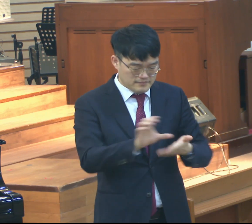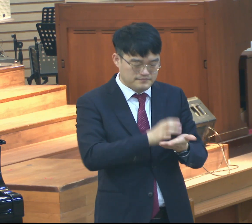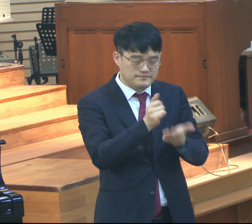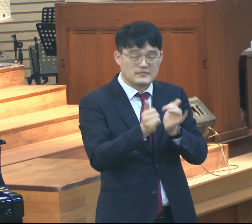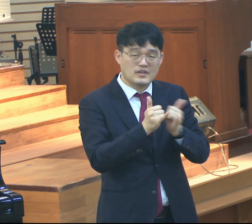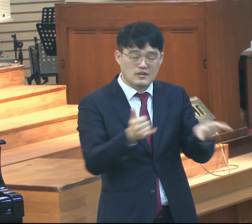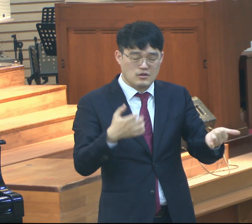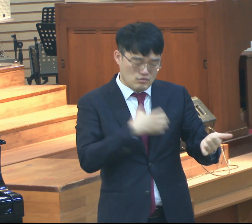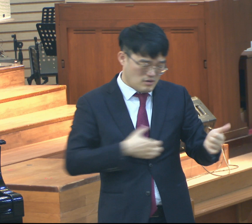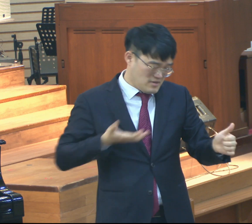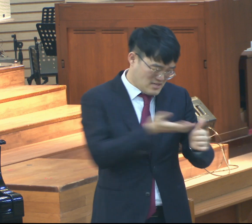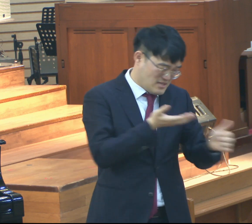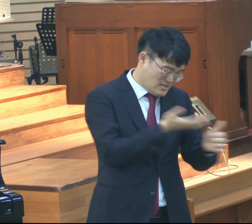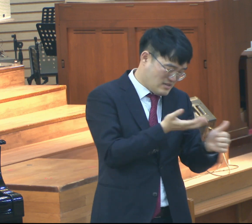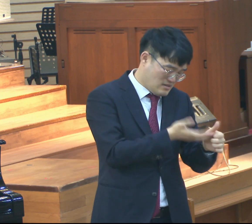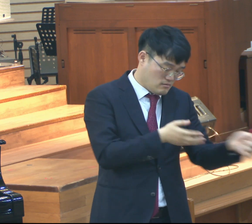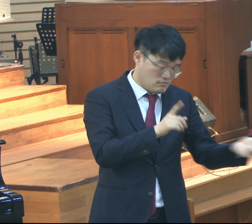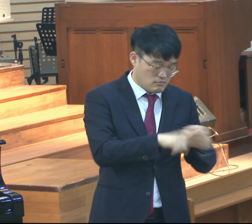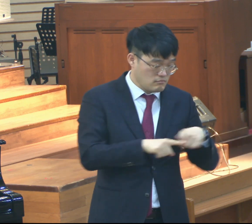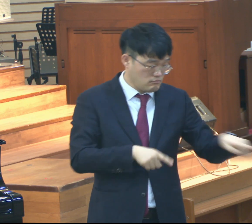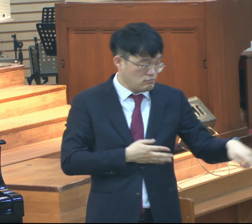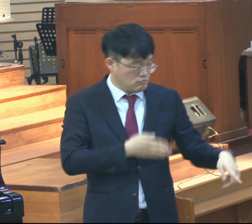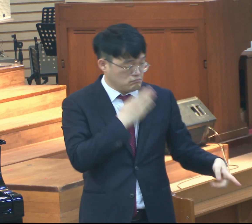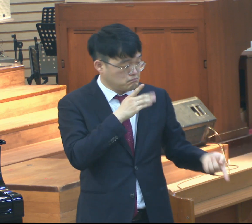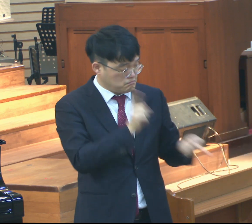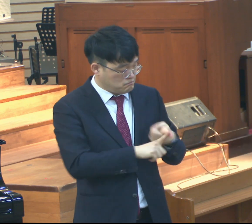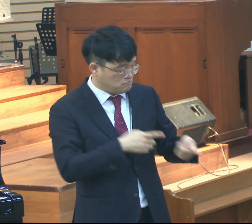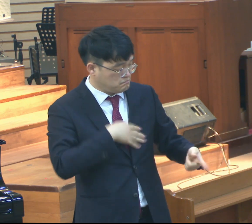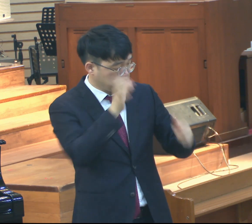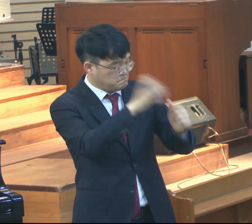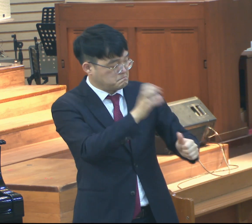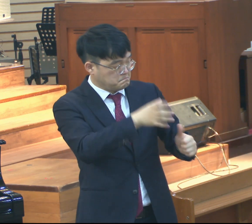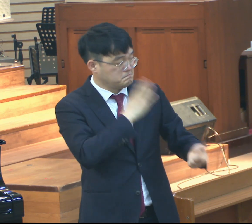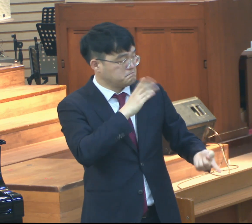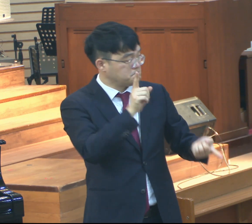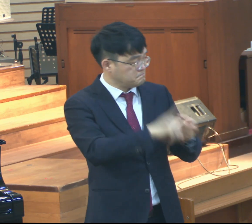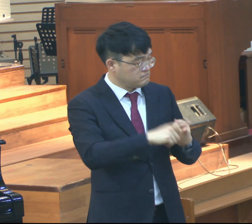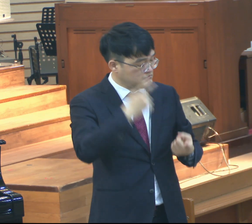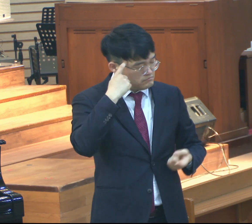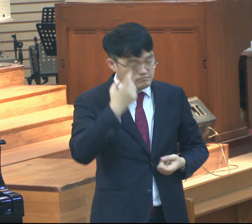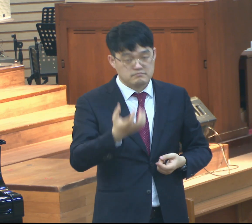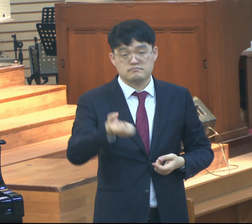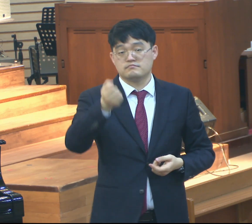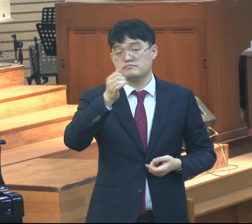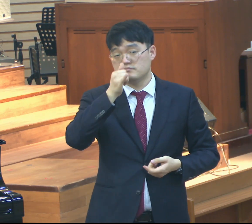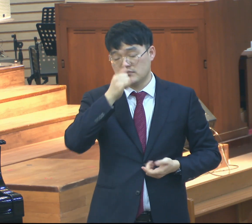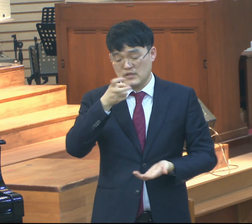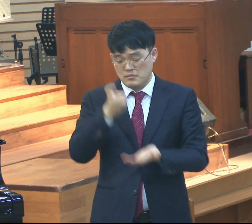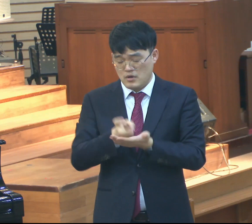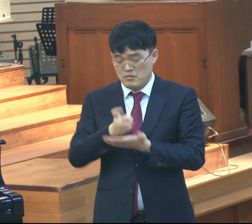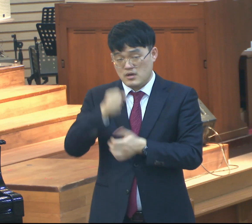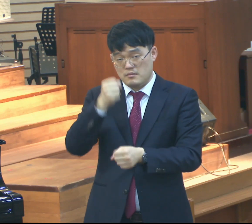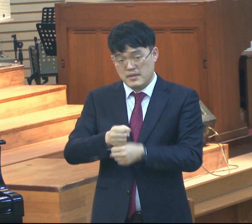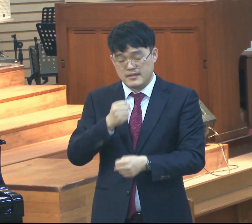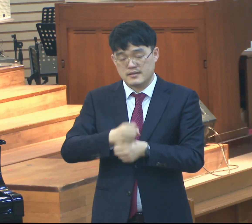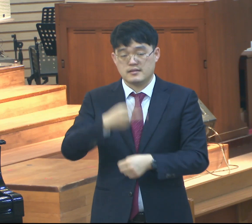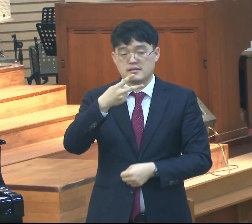제기하지 않았고 오히려 박해를 당연하게 여겼습니다. 이 법을 만든 데키우스 황제의 박해는 그렇게 길지